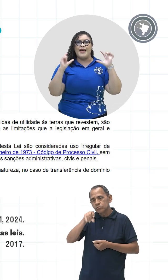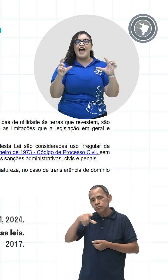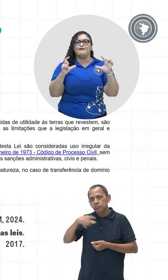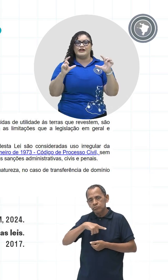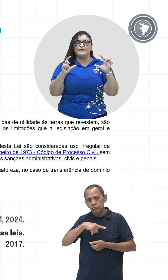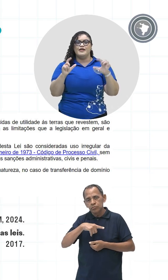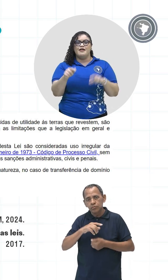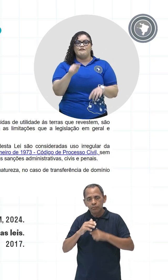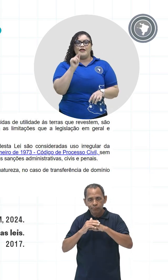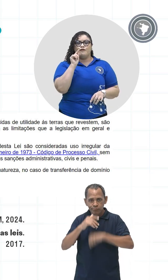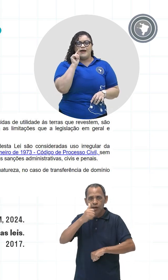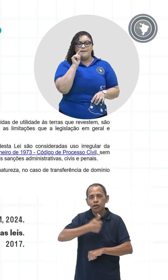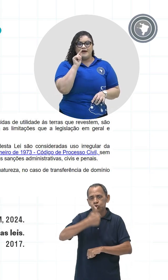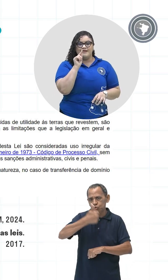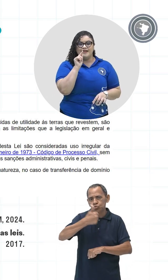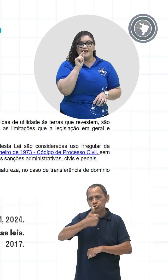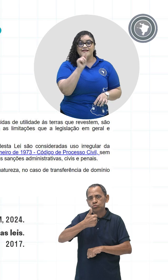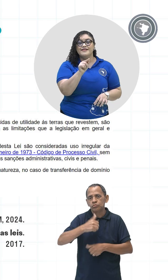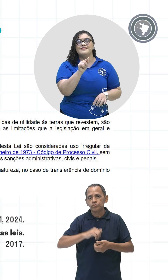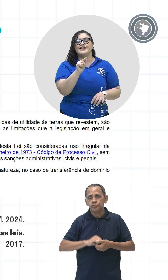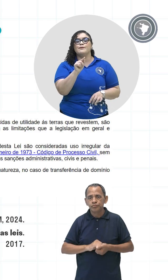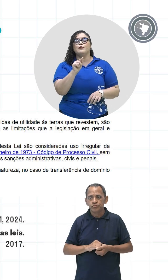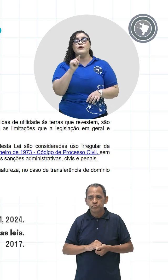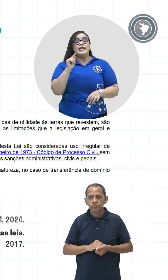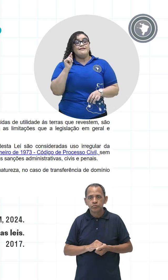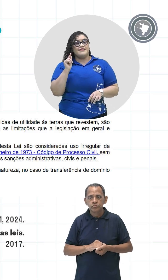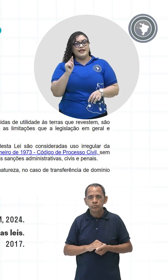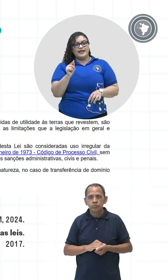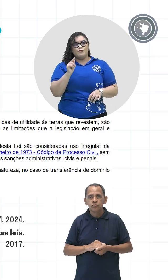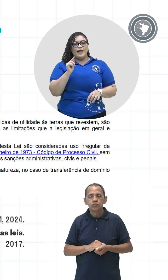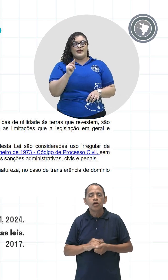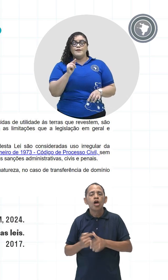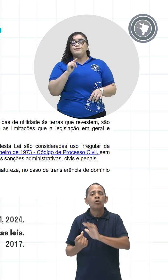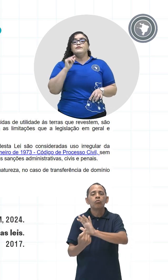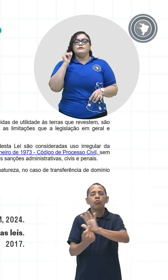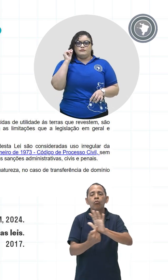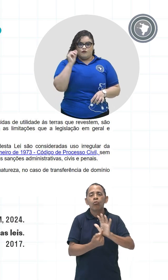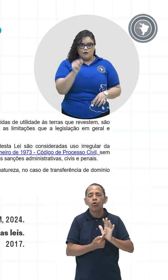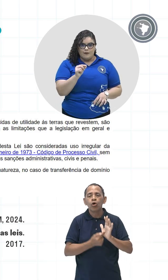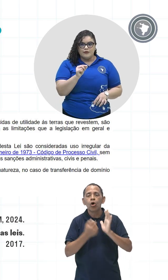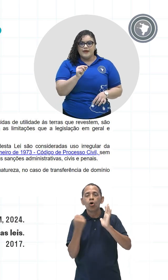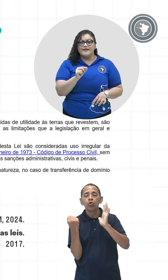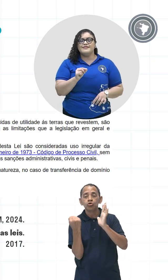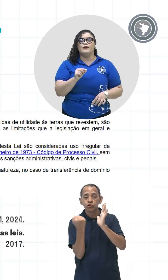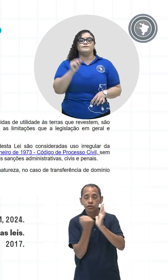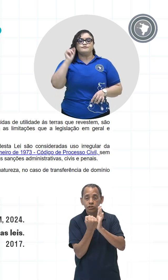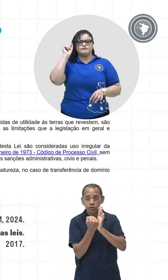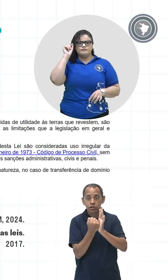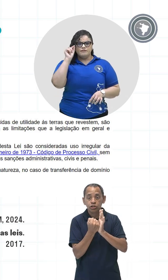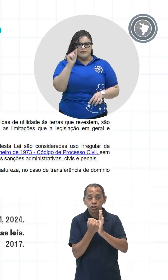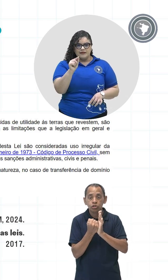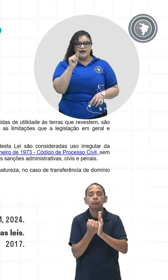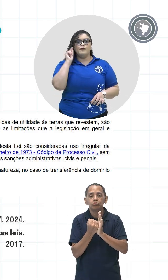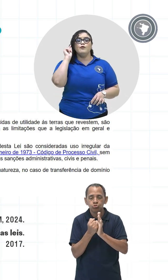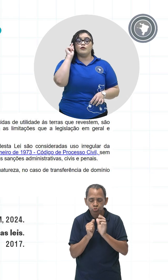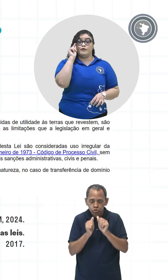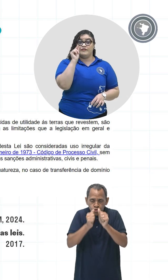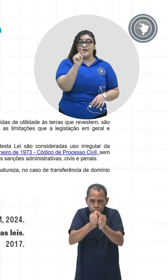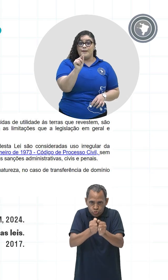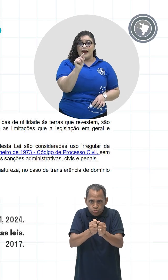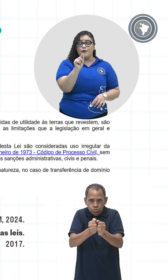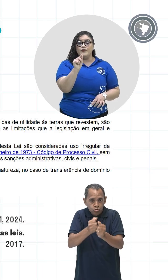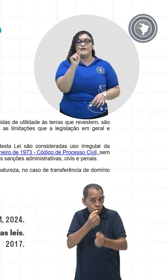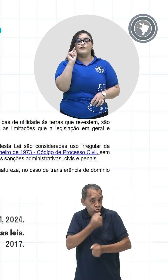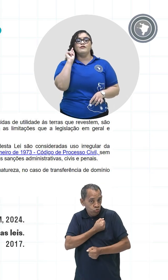parágrafo, a palavra. Vai aparecer esse símbolo seguido aí de uma numeração. Então, quando